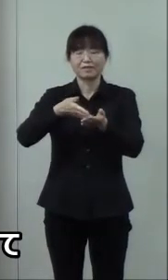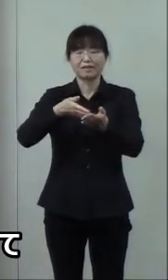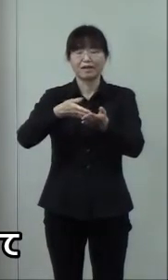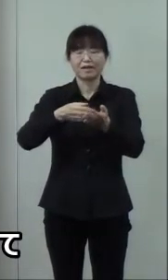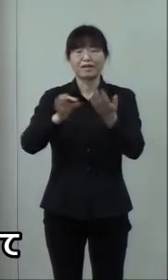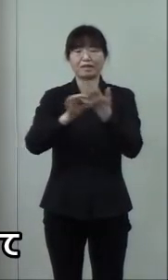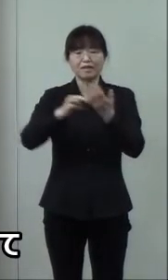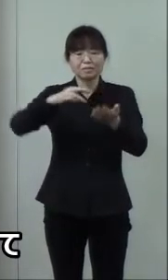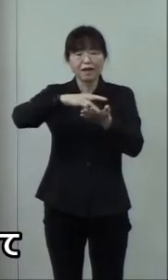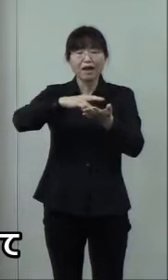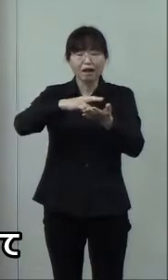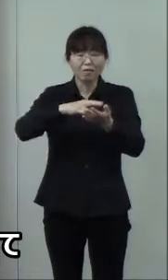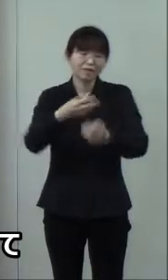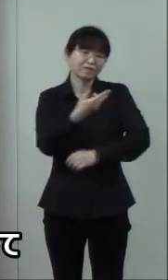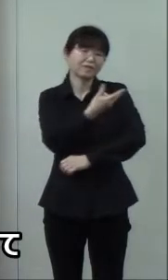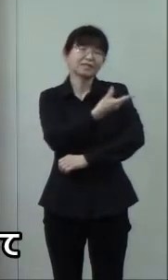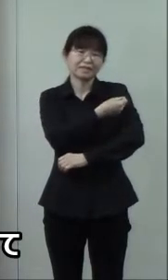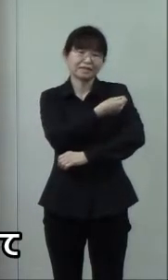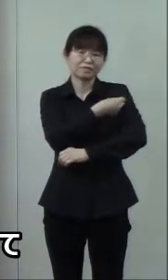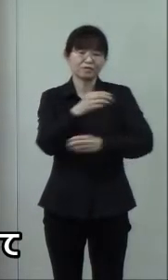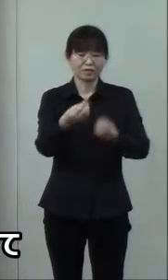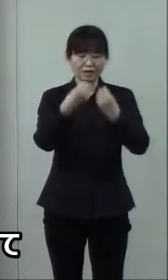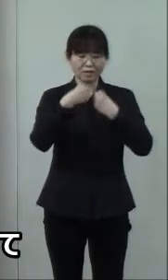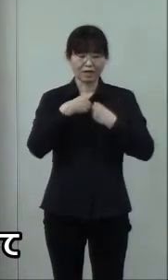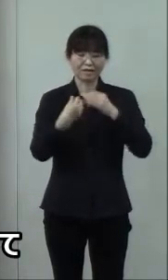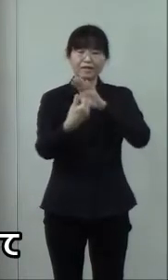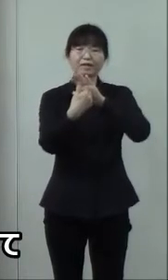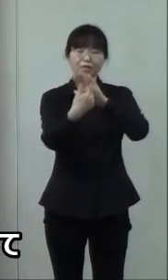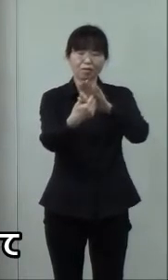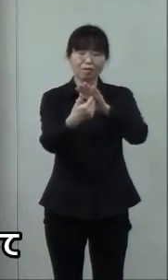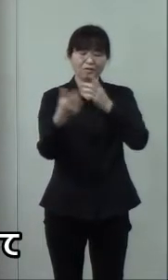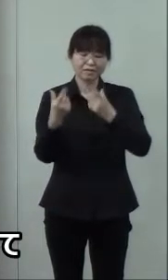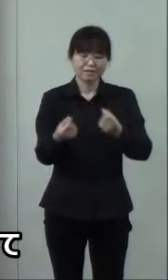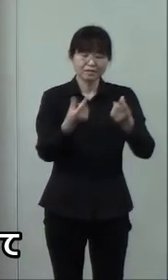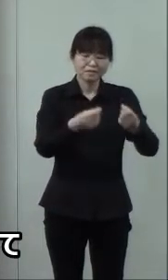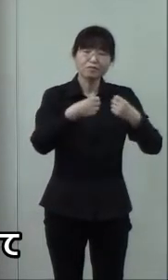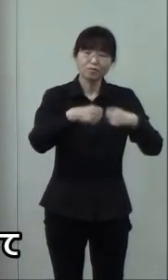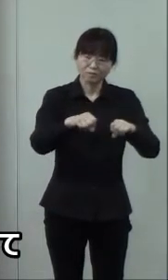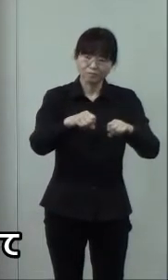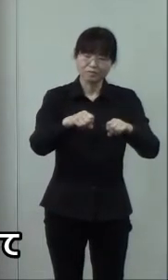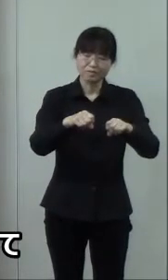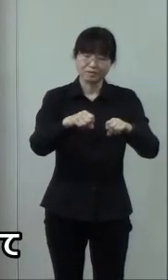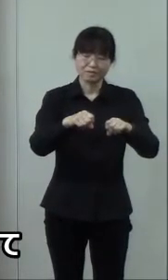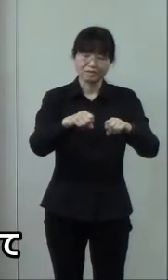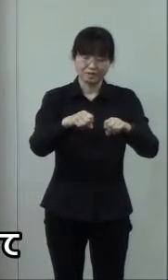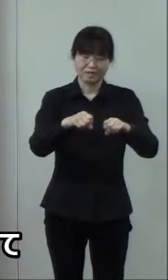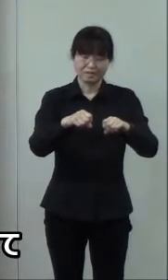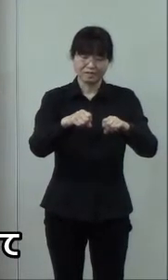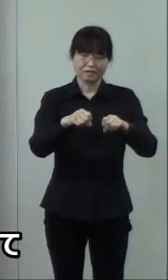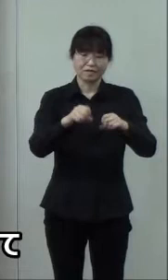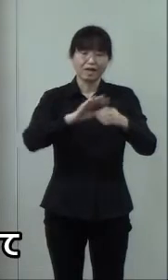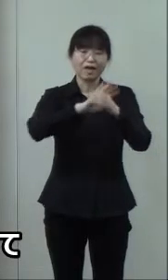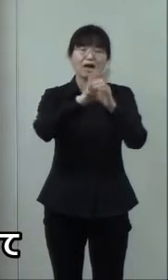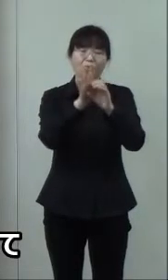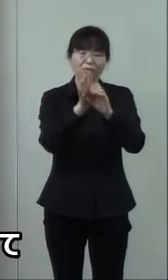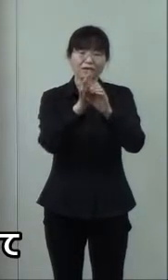種も含めて感染予防対策をしっかりとやっていくということ、それとウィズコロナという